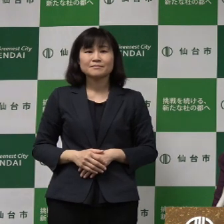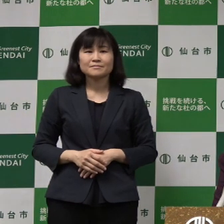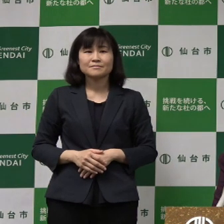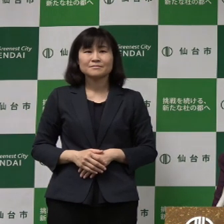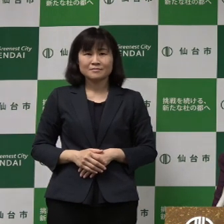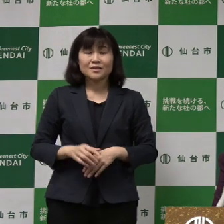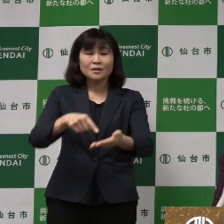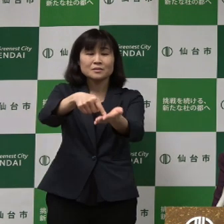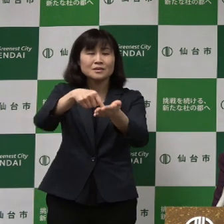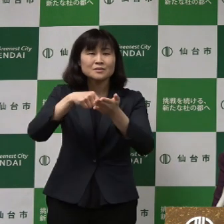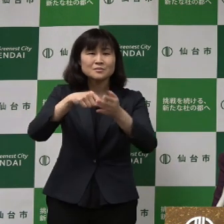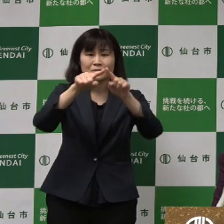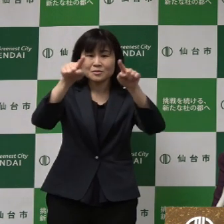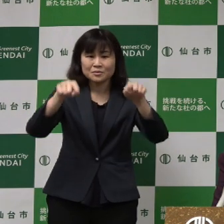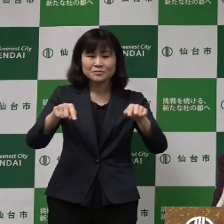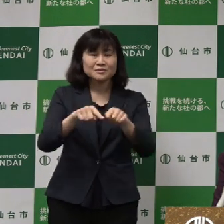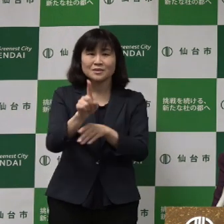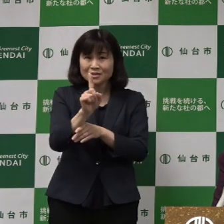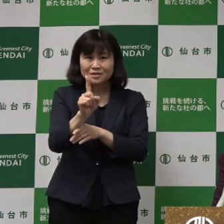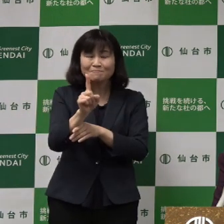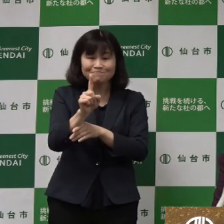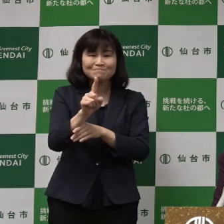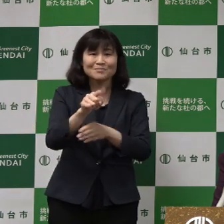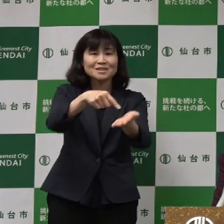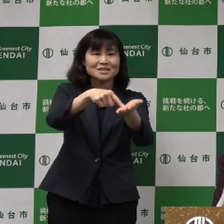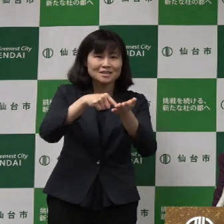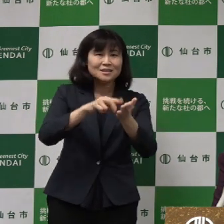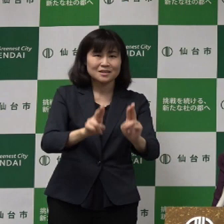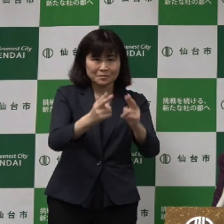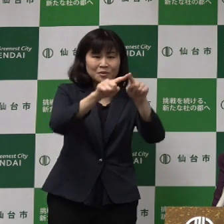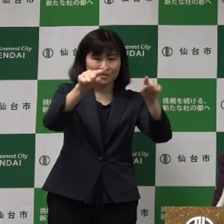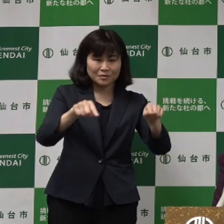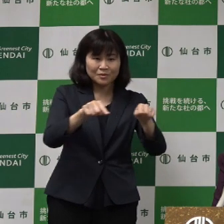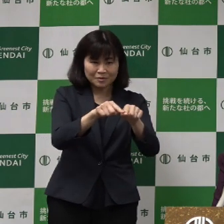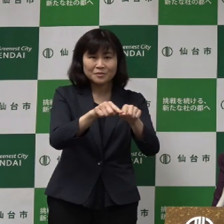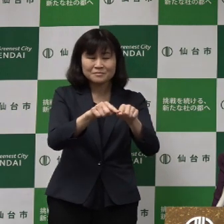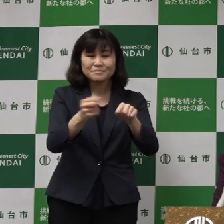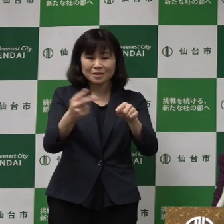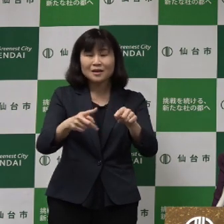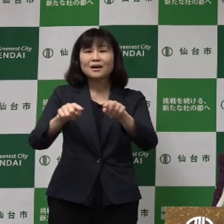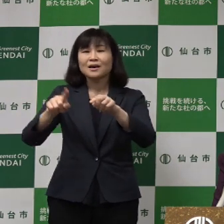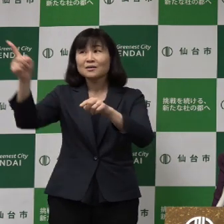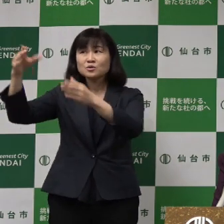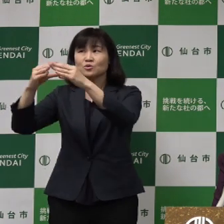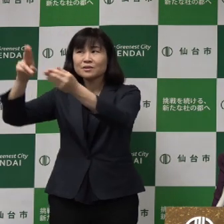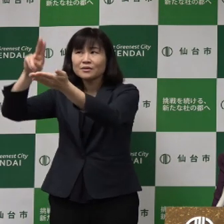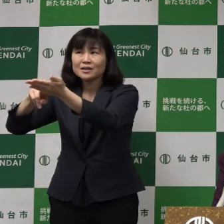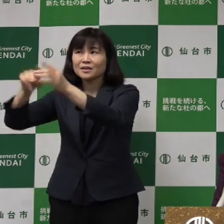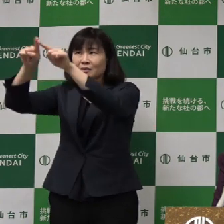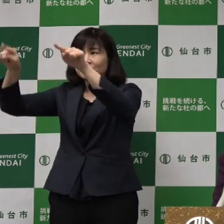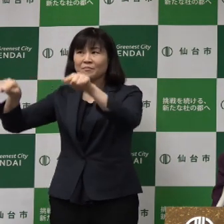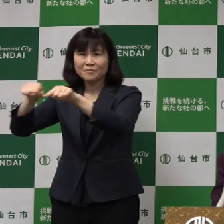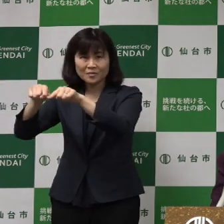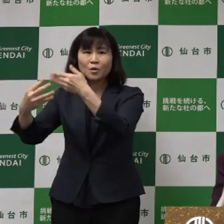ただく書類ですが、申請書や国の事業復活支援金の給付決定通知書の写